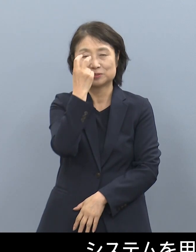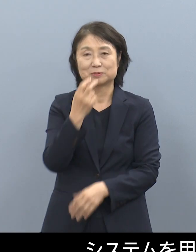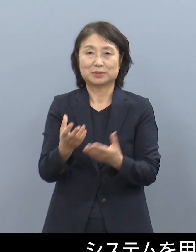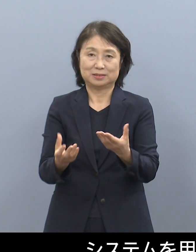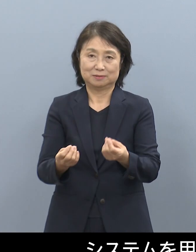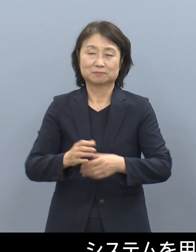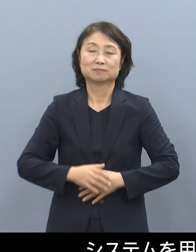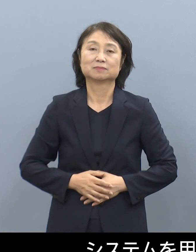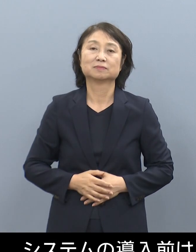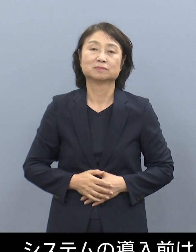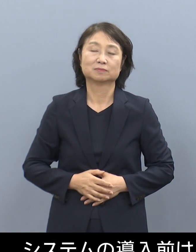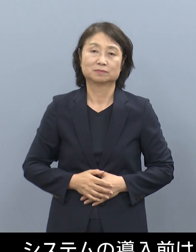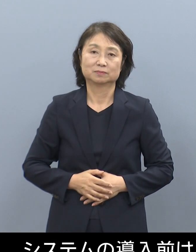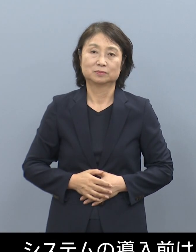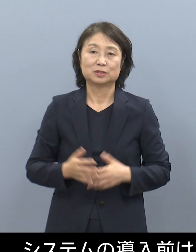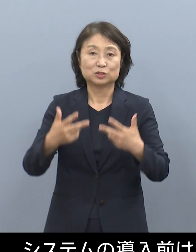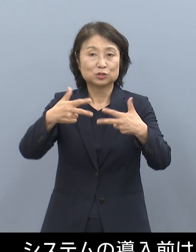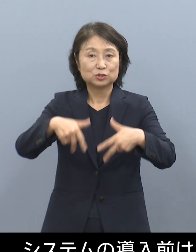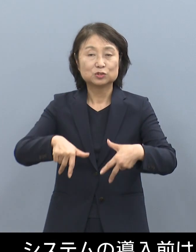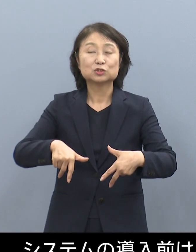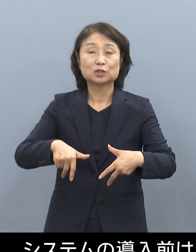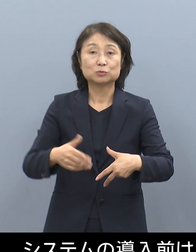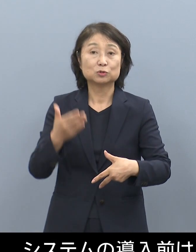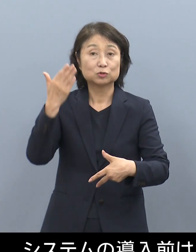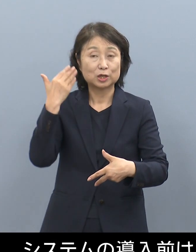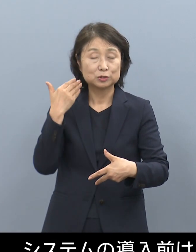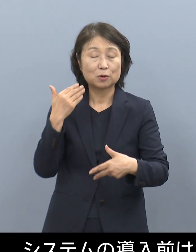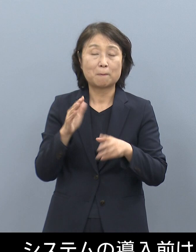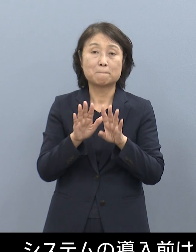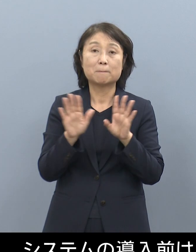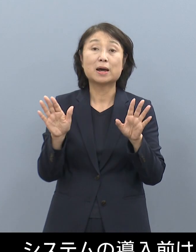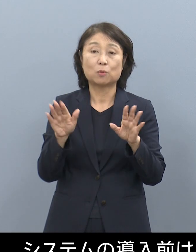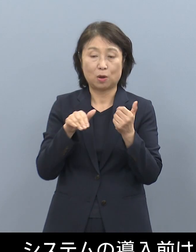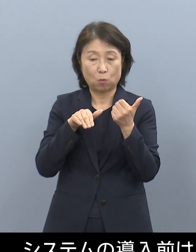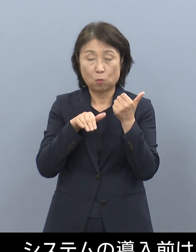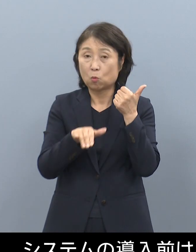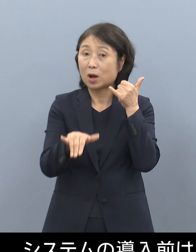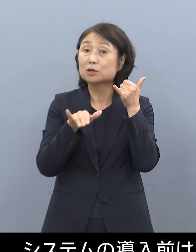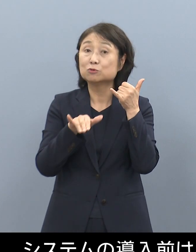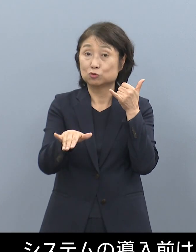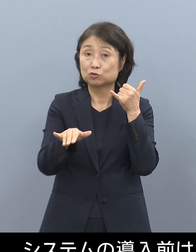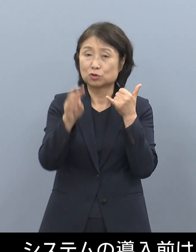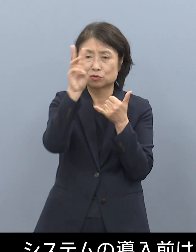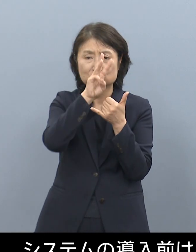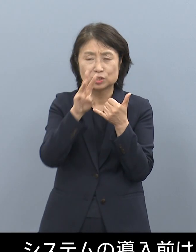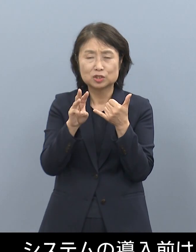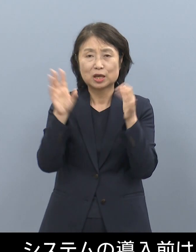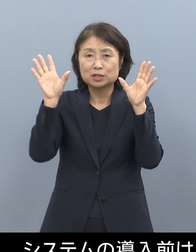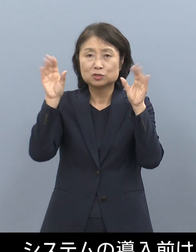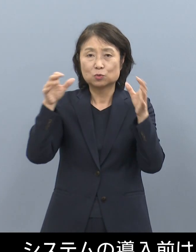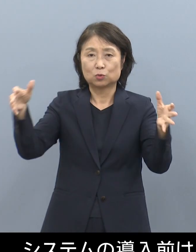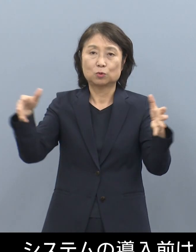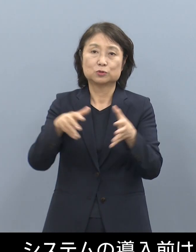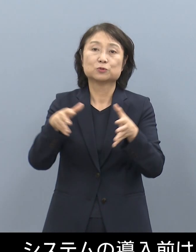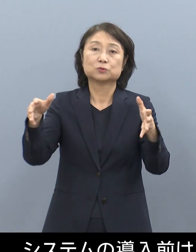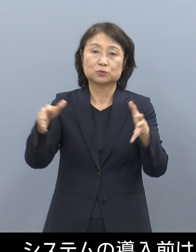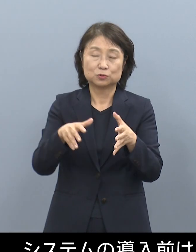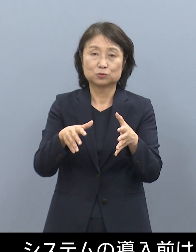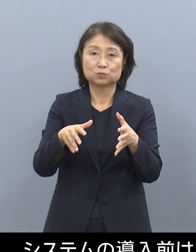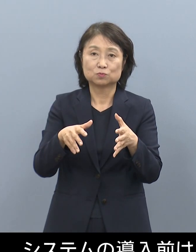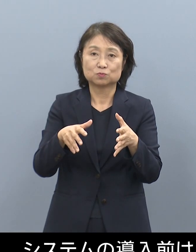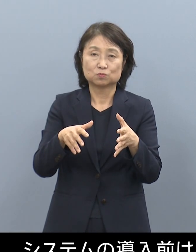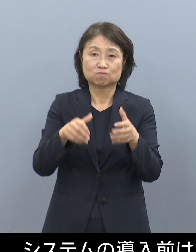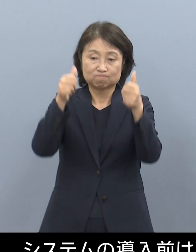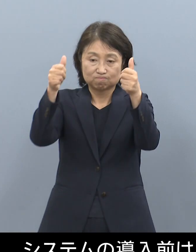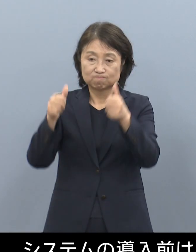ます。システムの導入前は、ファックスでの被害情報等の収集、複数